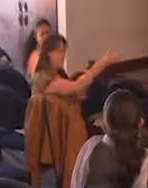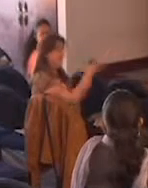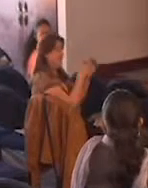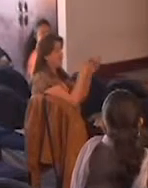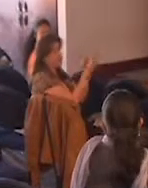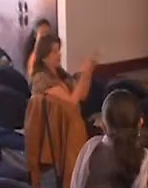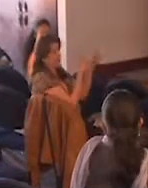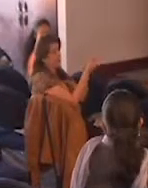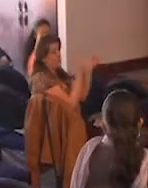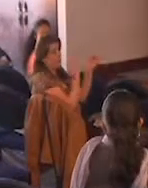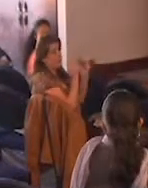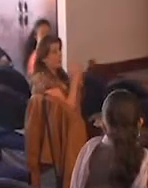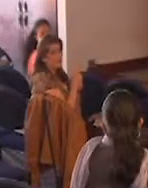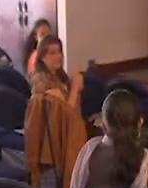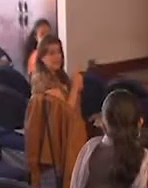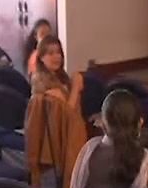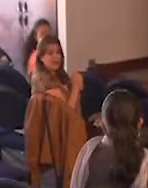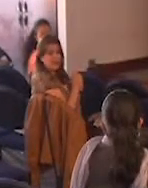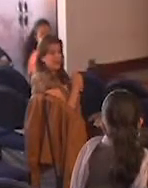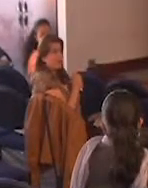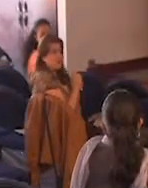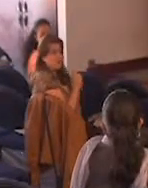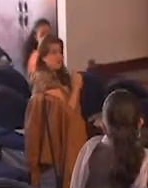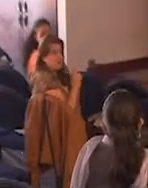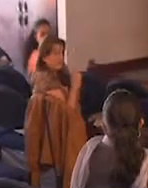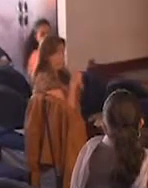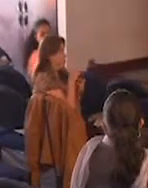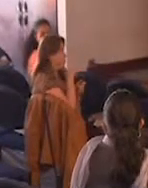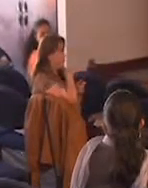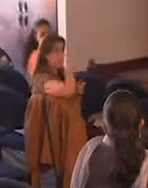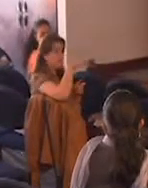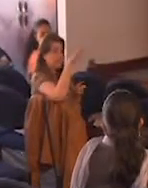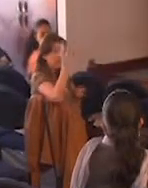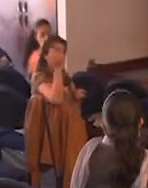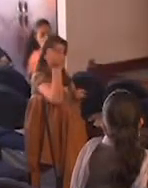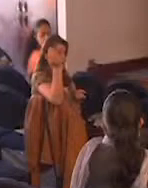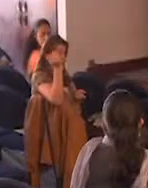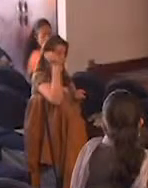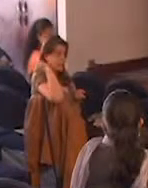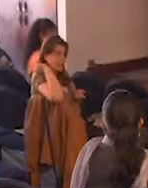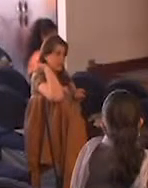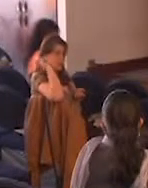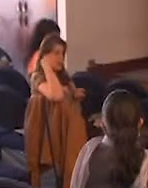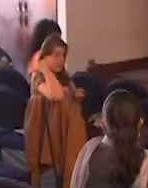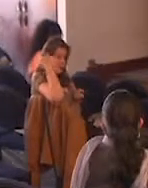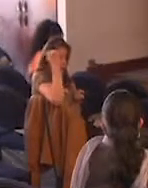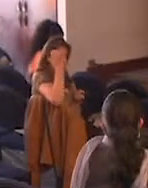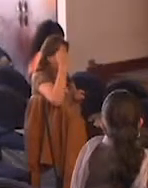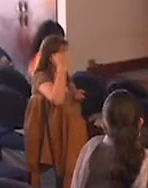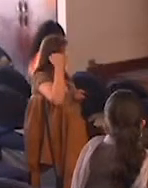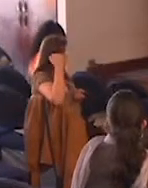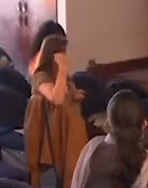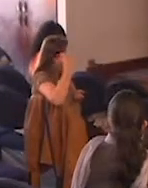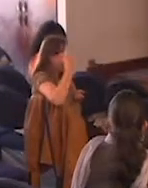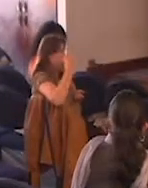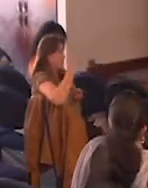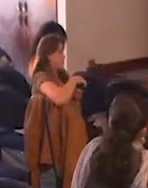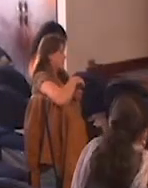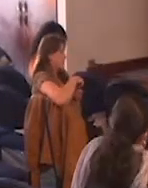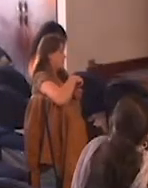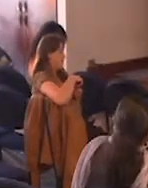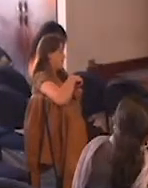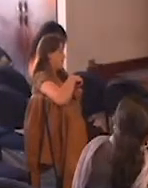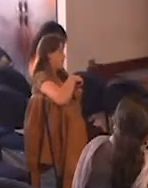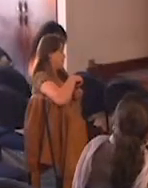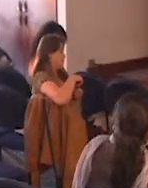como rosos. A mí me encanta ver a los que están comunicándose así, porque digo, ellos pasan desapercibidos y se comunican